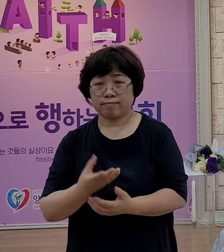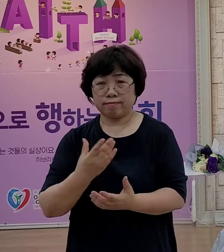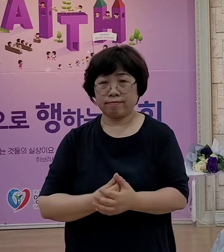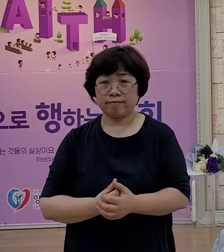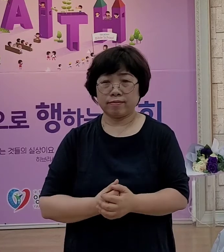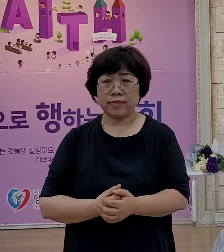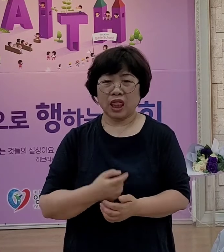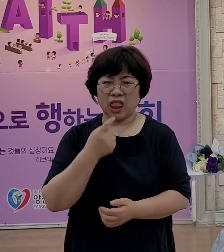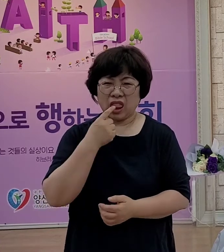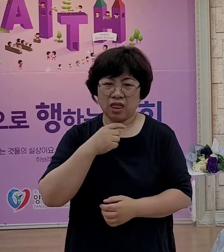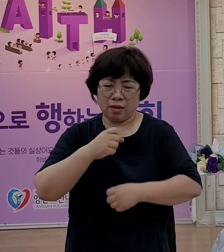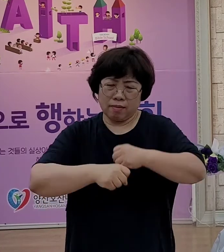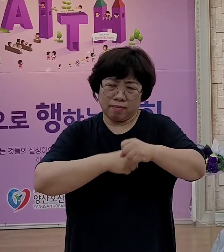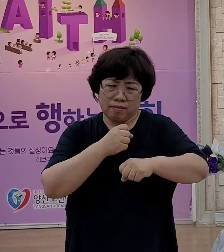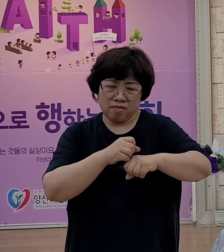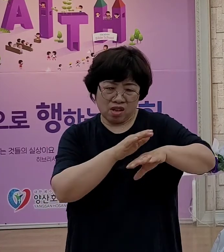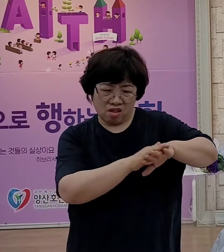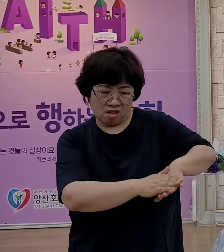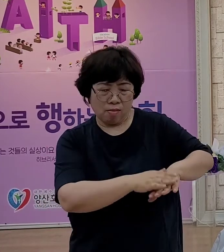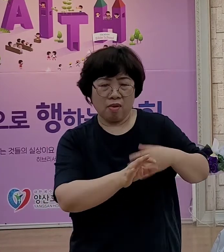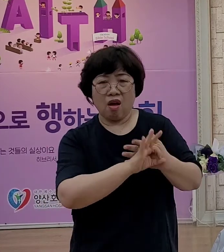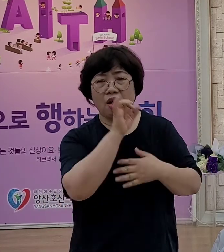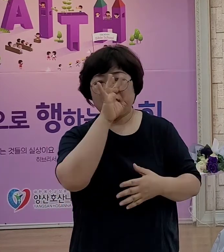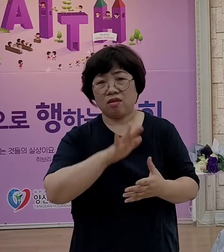혀를요 함부로 방치하면 안 됩니다.